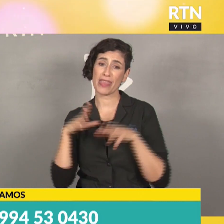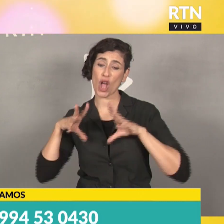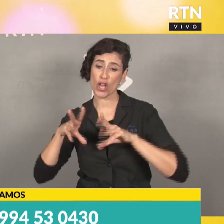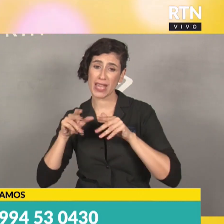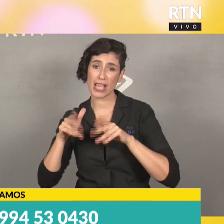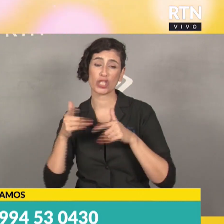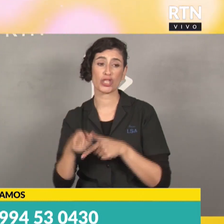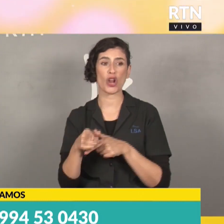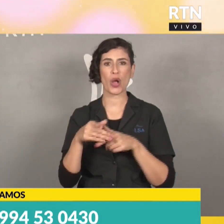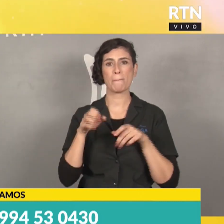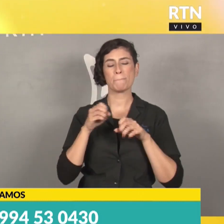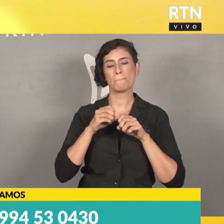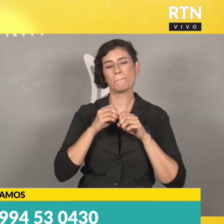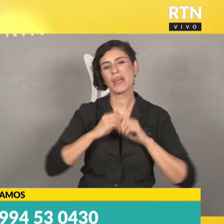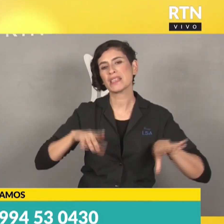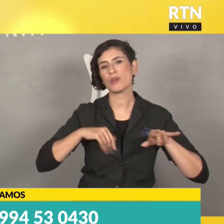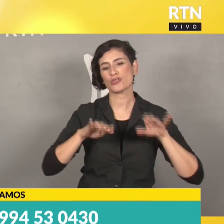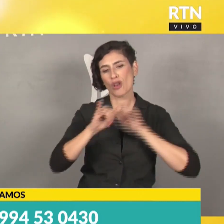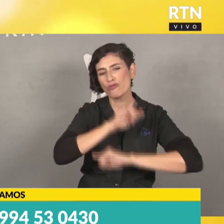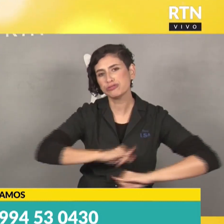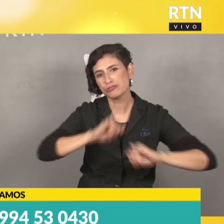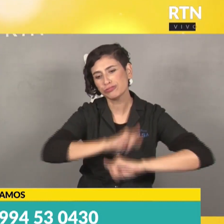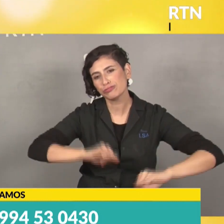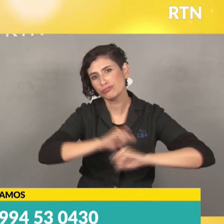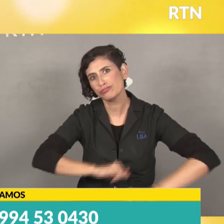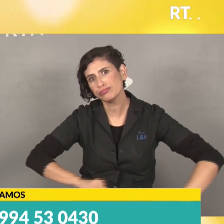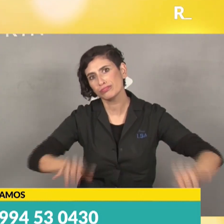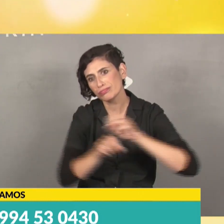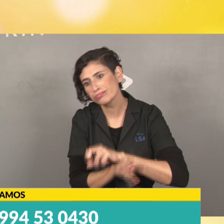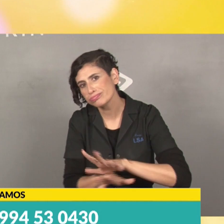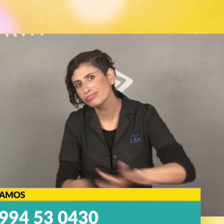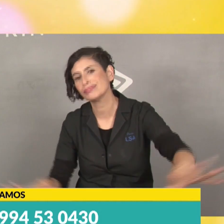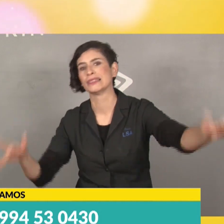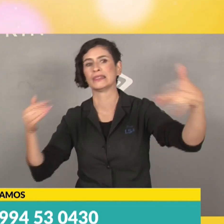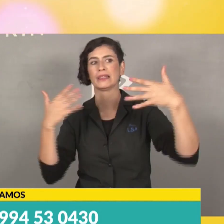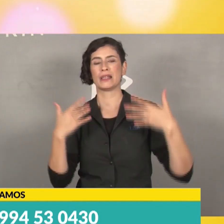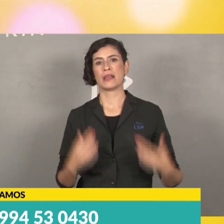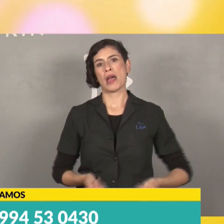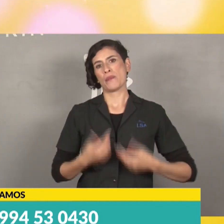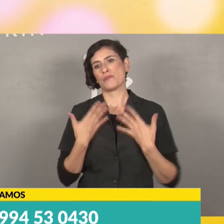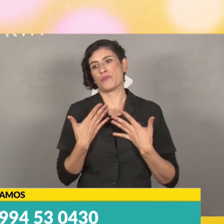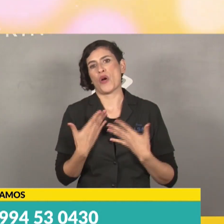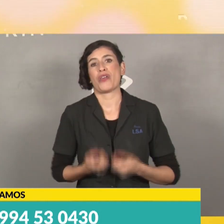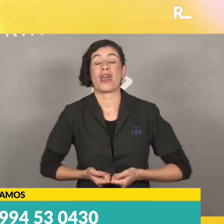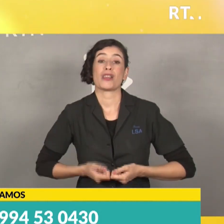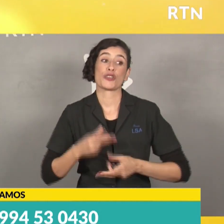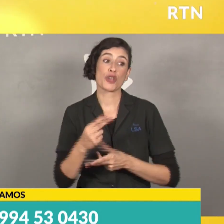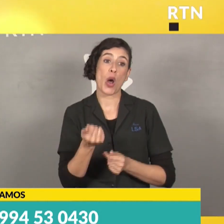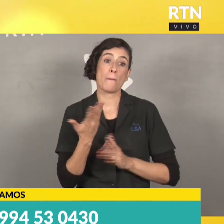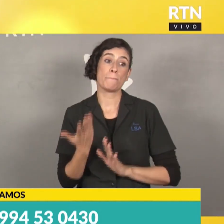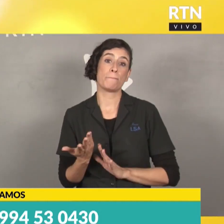recaudar dinero, para poder darle una facilidad de desplazamiento más autónoma a